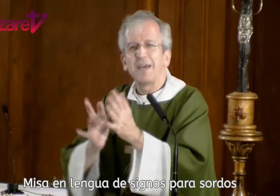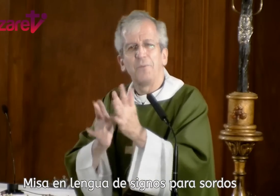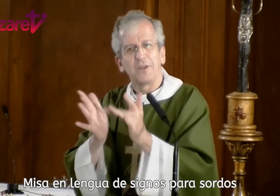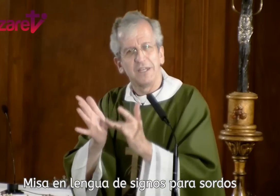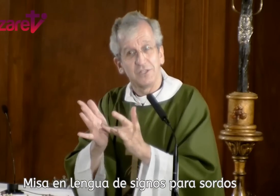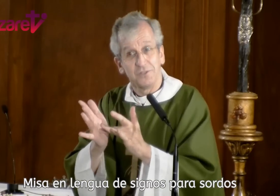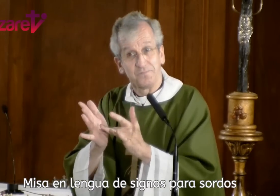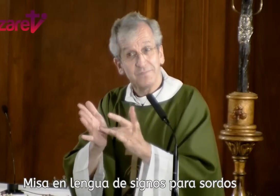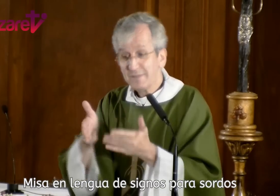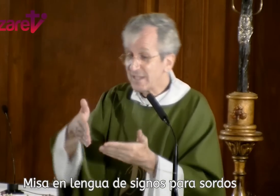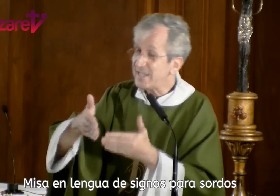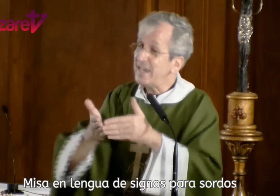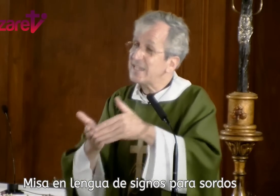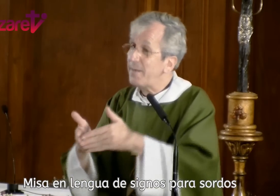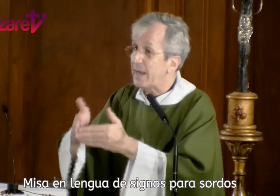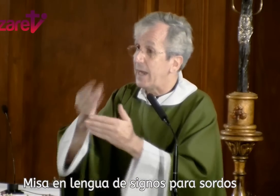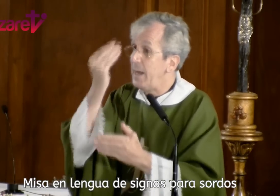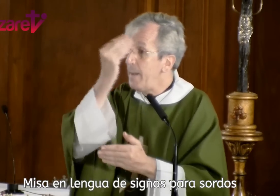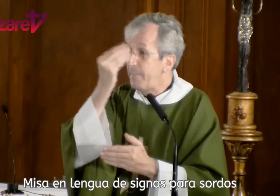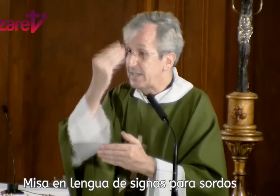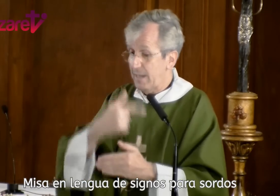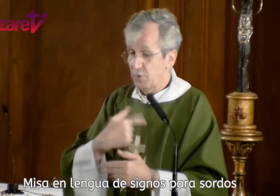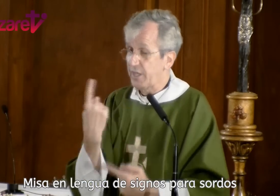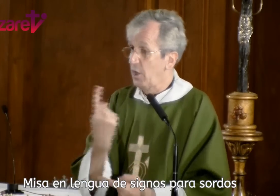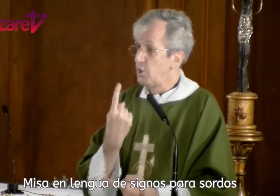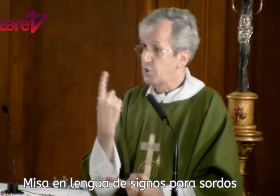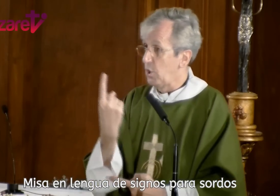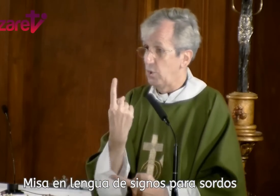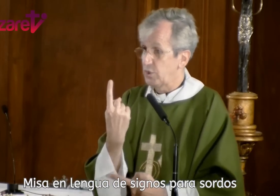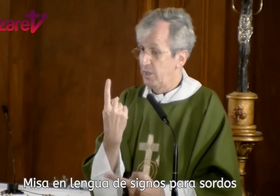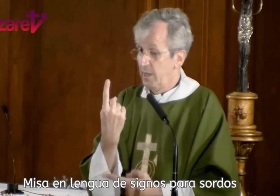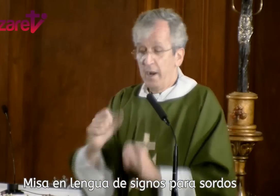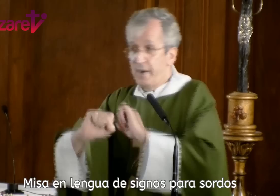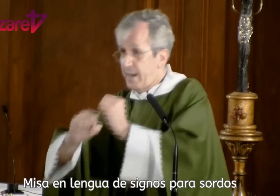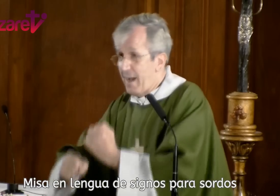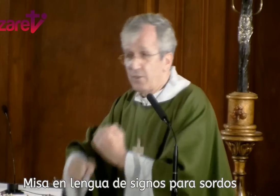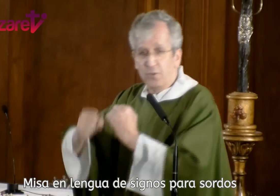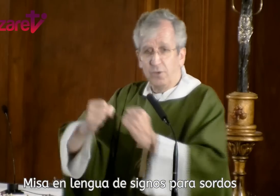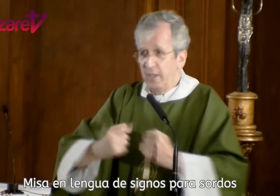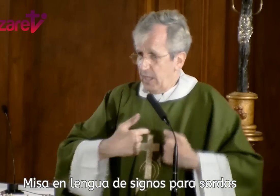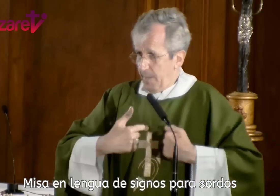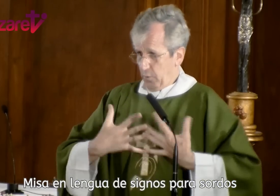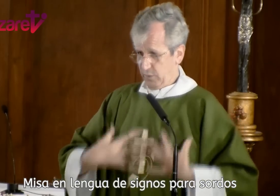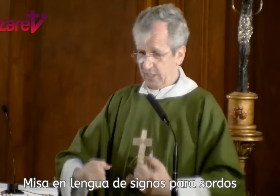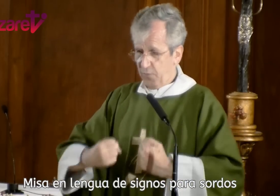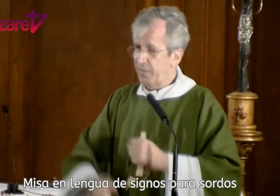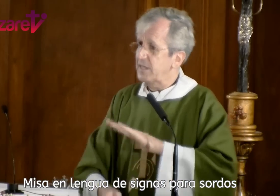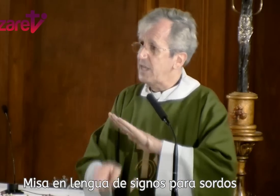por Cristo. Si en esa barca pensamos ir solos, remando, y que por nuestras fuerzas